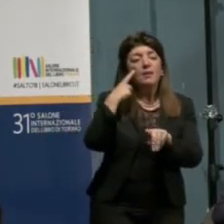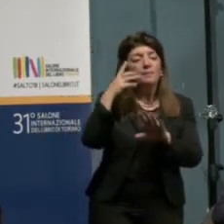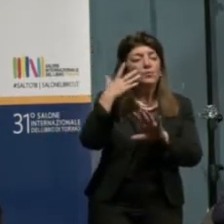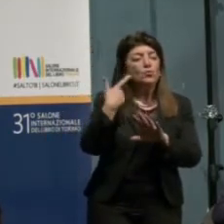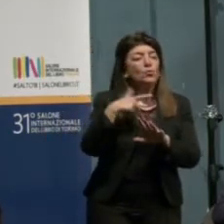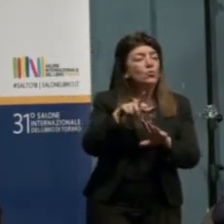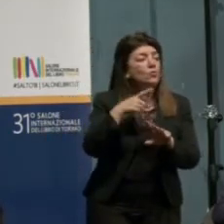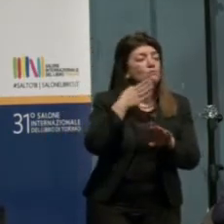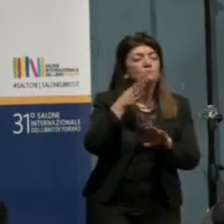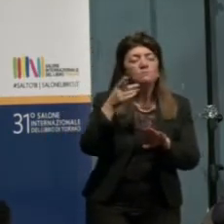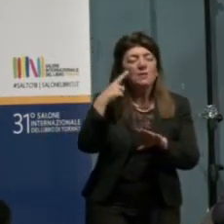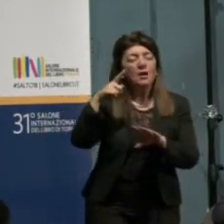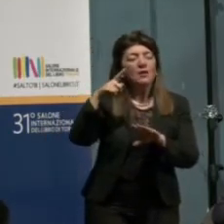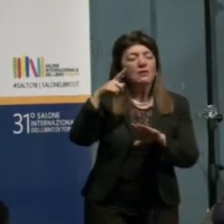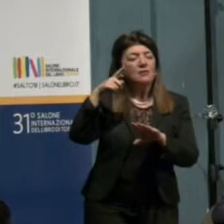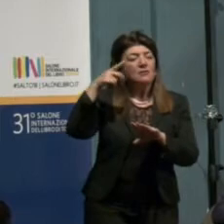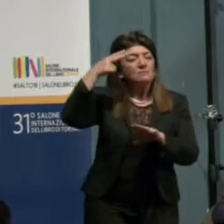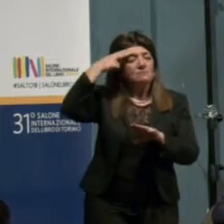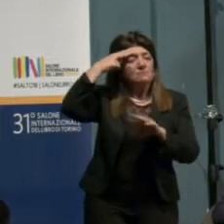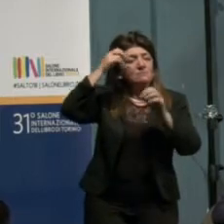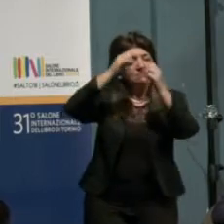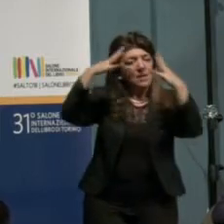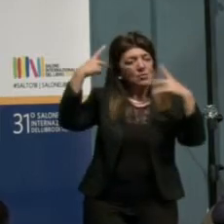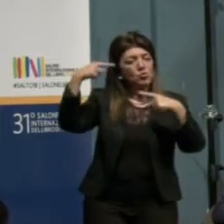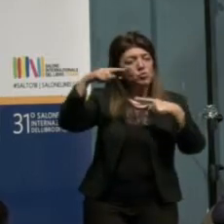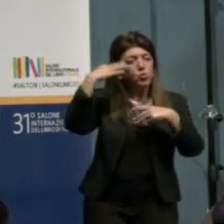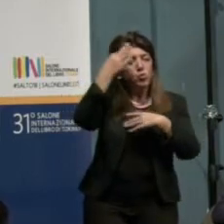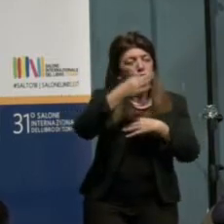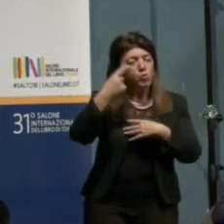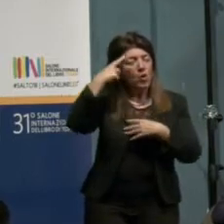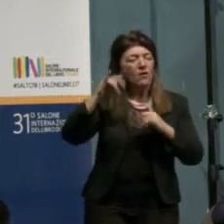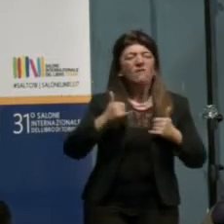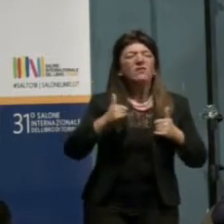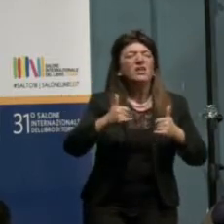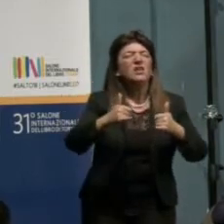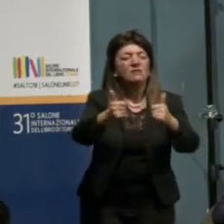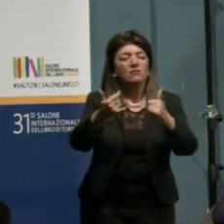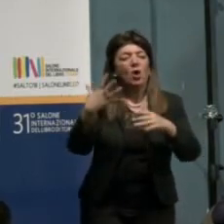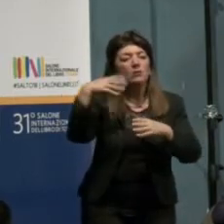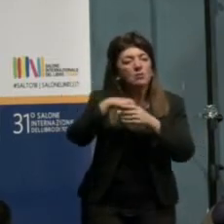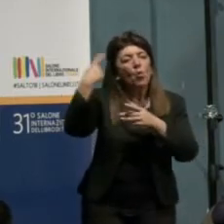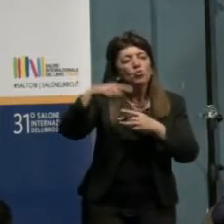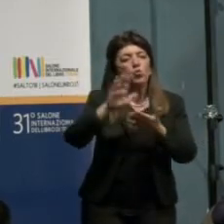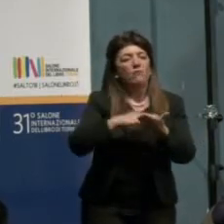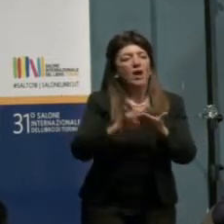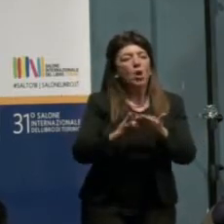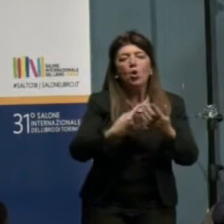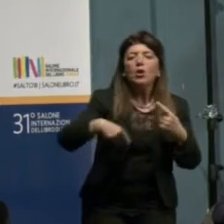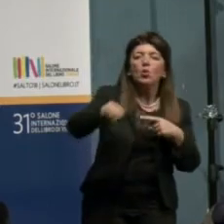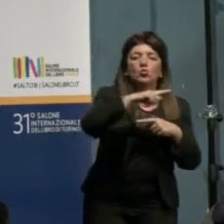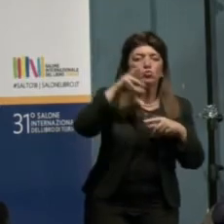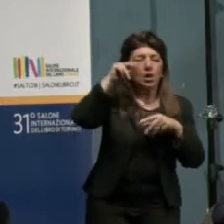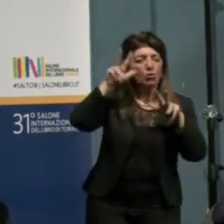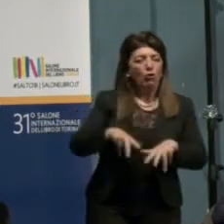giulio e dei suoi valori che penso un po tutti abbiano riconosciuto essere i